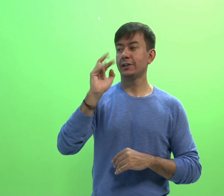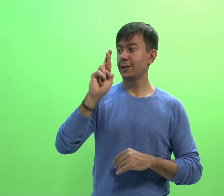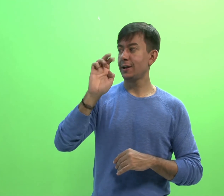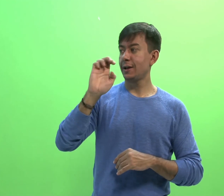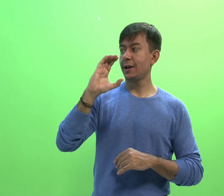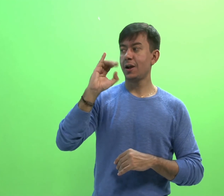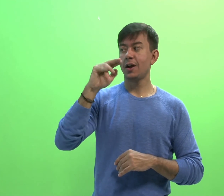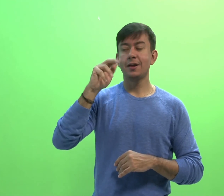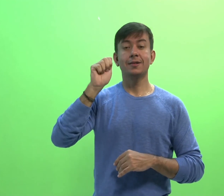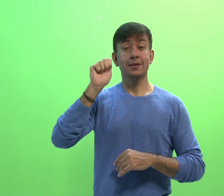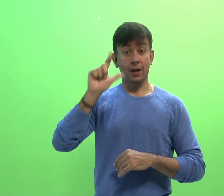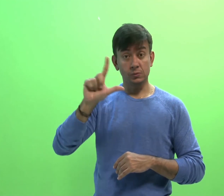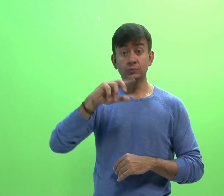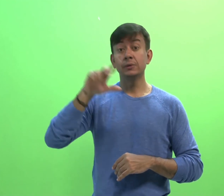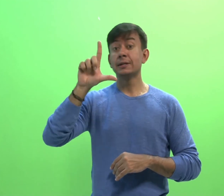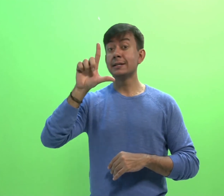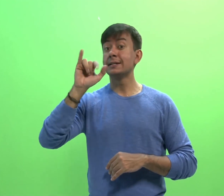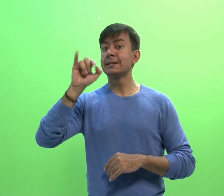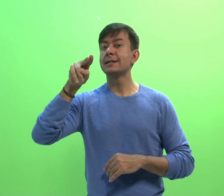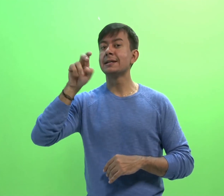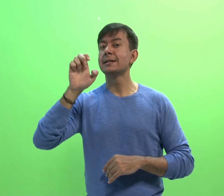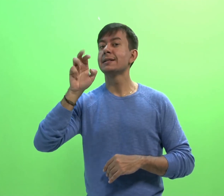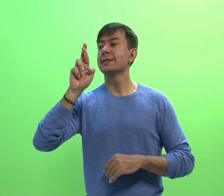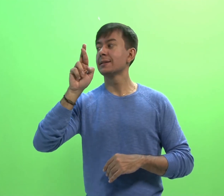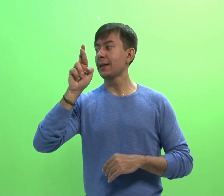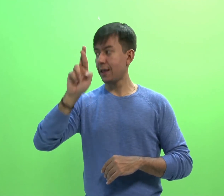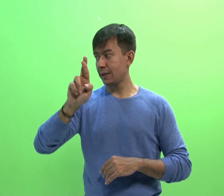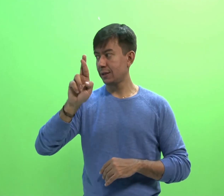que vai ser bidirecional, linear.